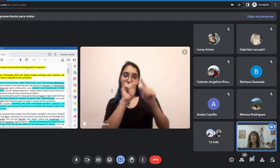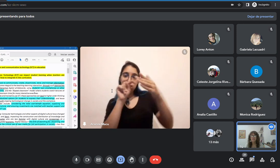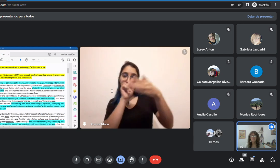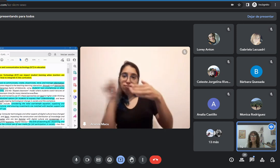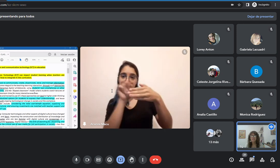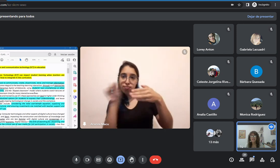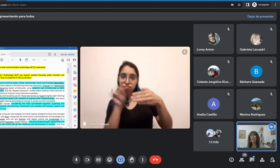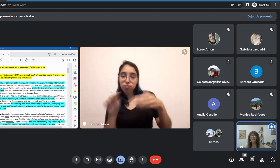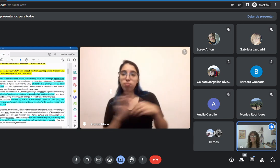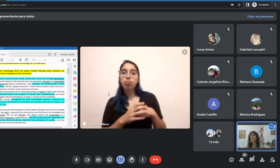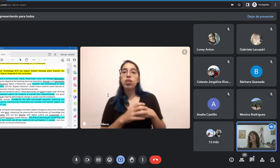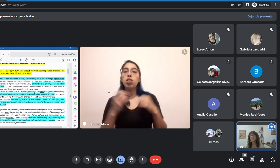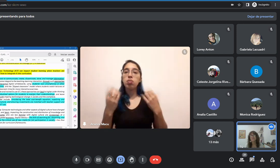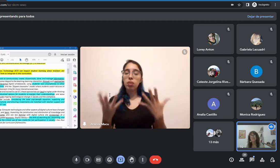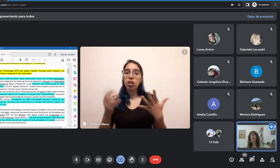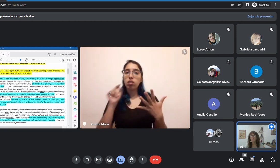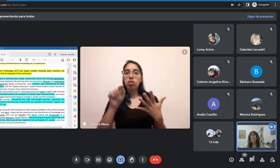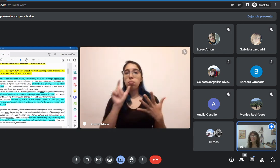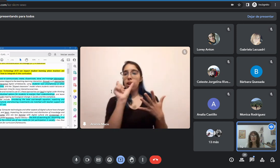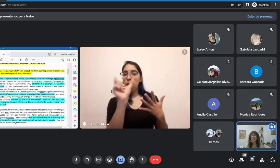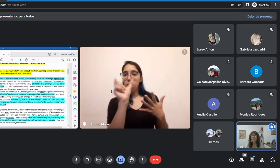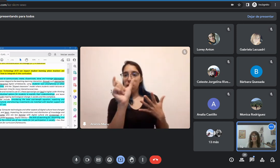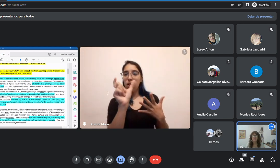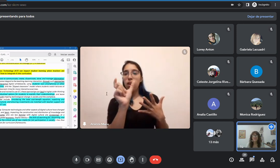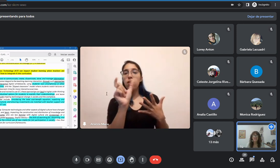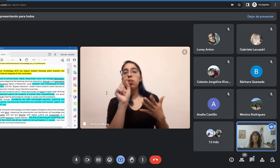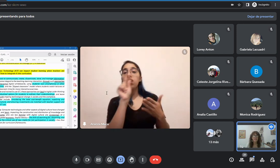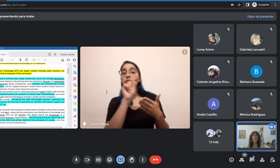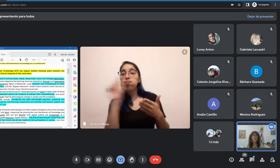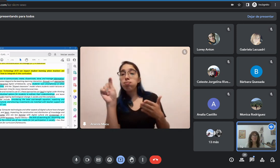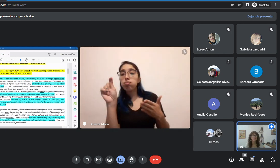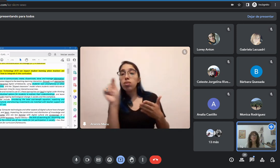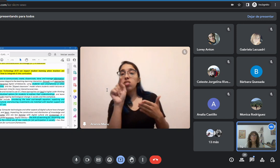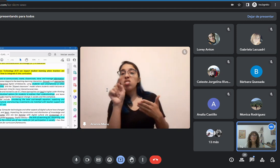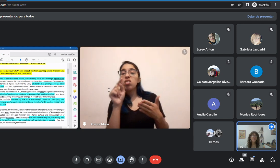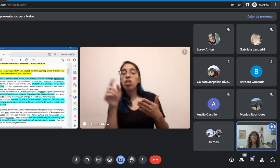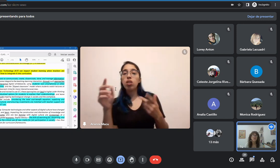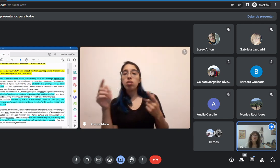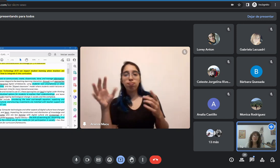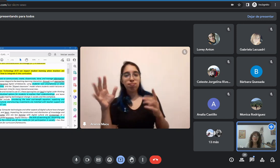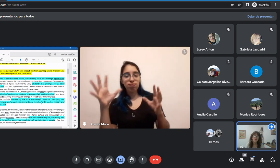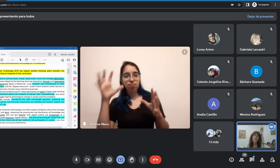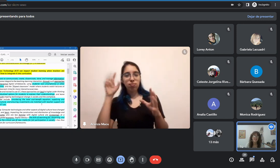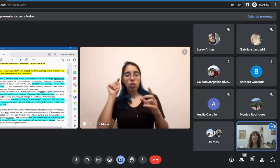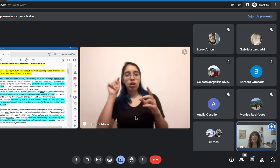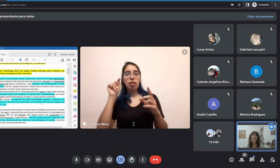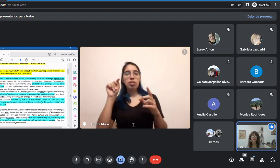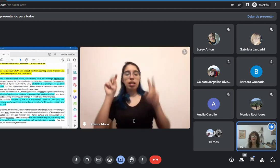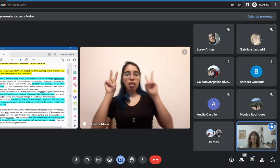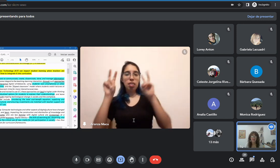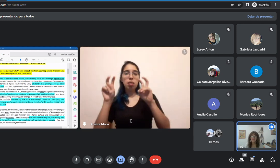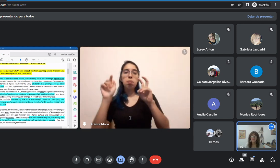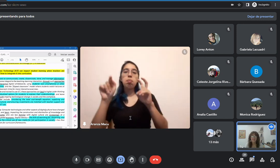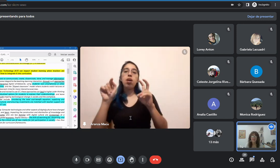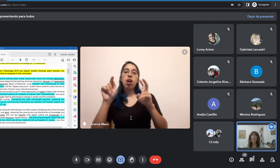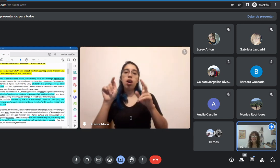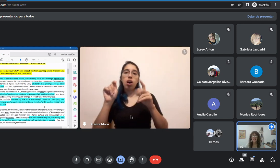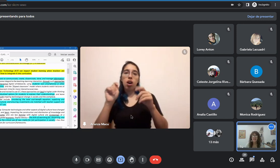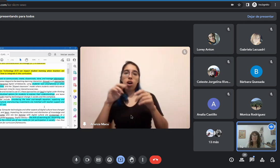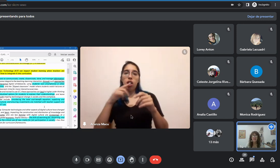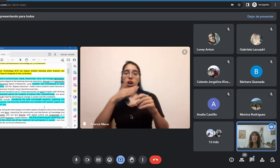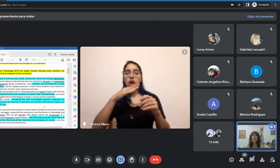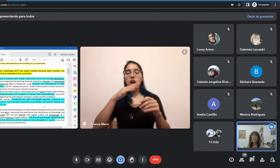palabras subrayadas, tienen que tener en cuenta el tema de los prefijos, sufijos y las clases de palabras, ¿sí?